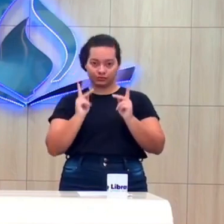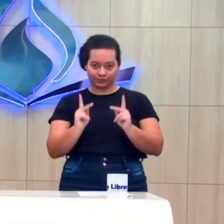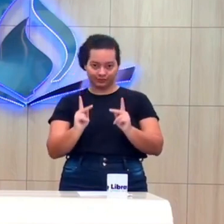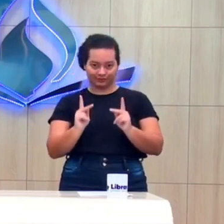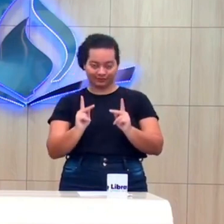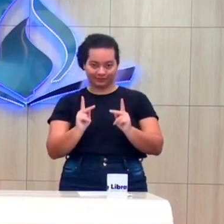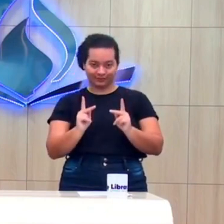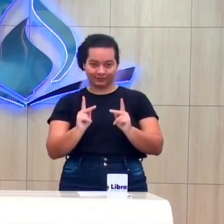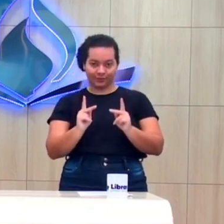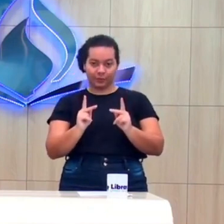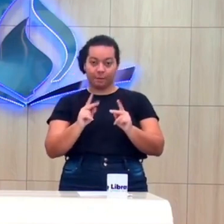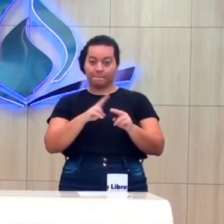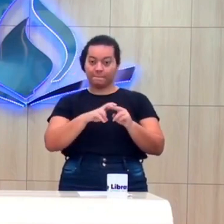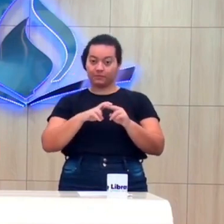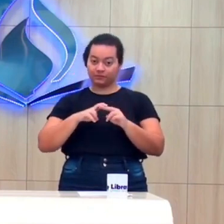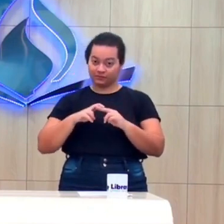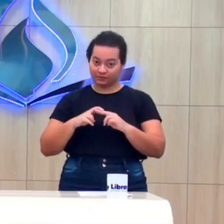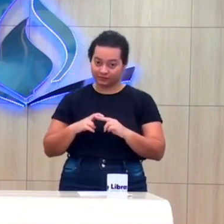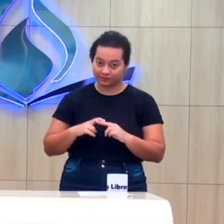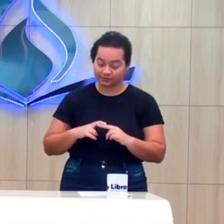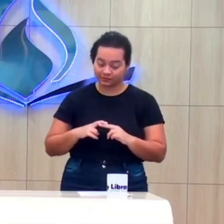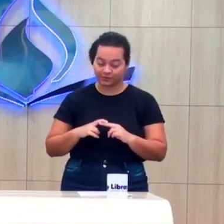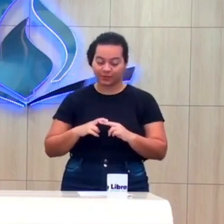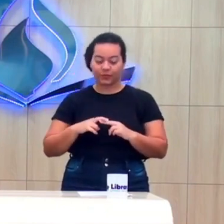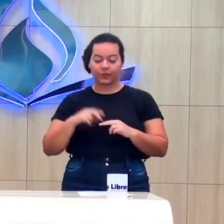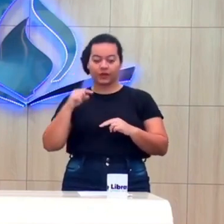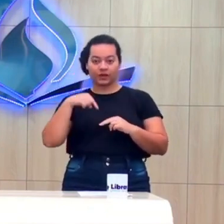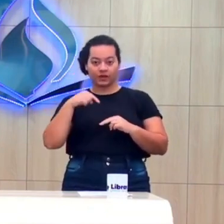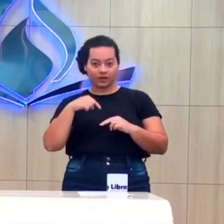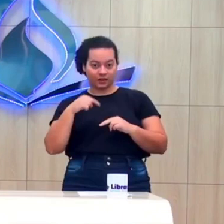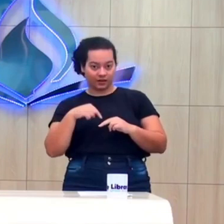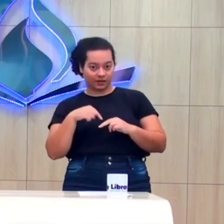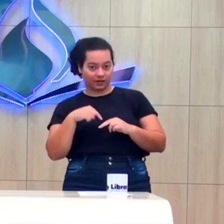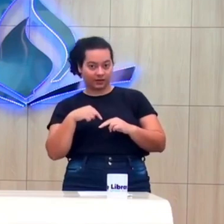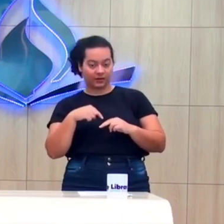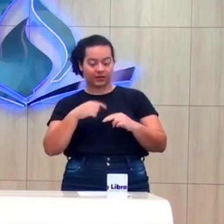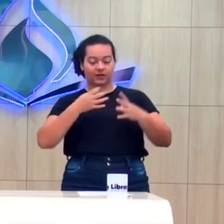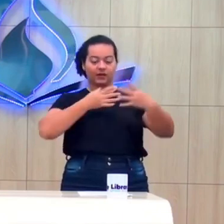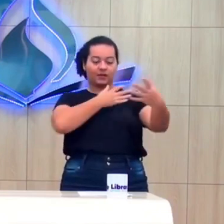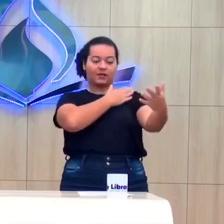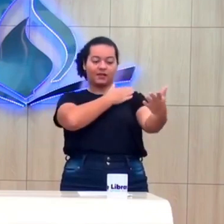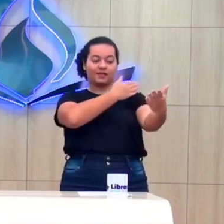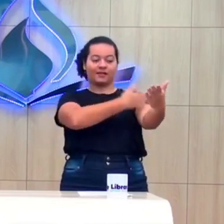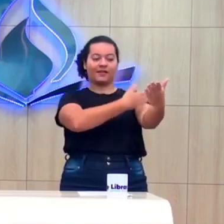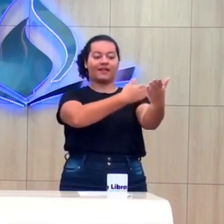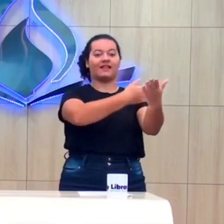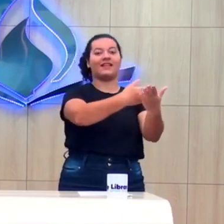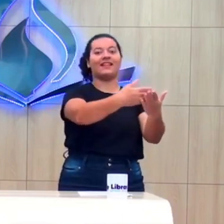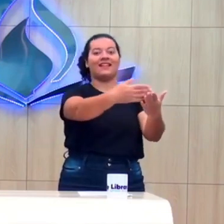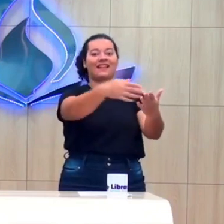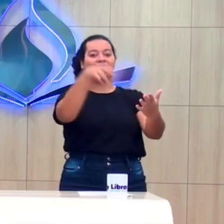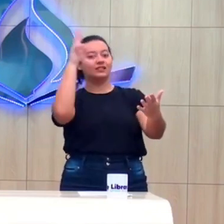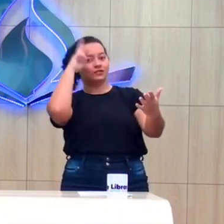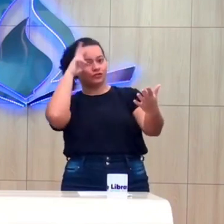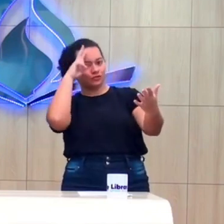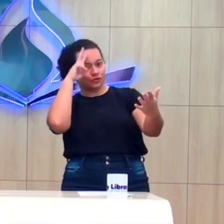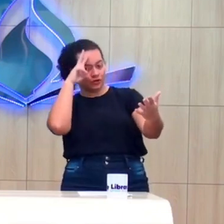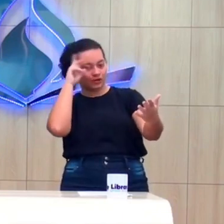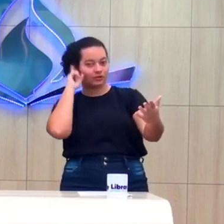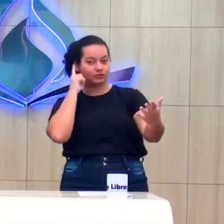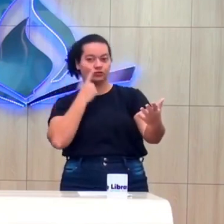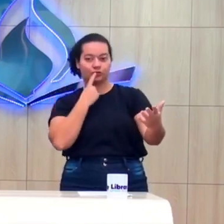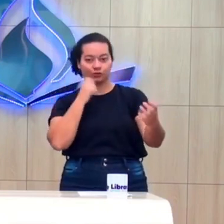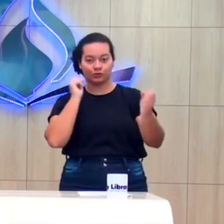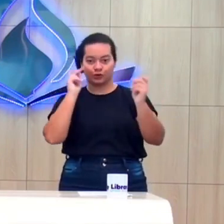como vocês sabem, neste primeiro bloco, nós terminamos a nossa viagem pela história dos